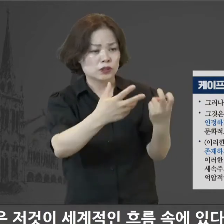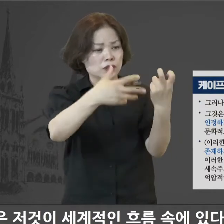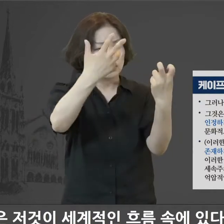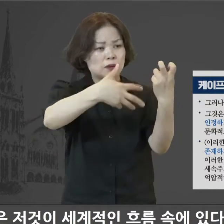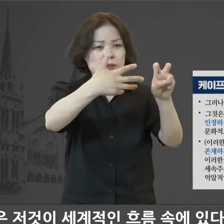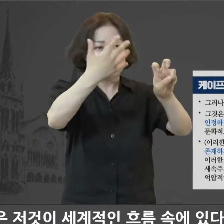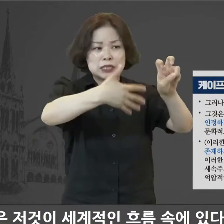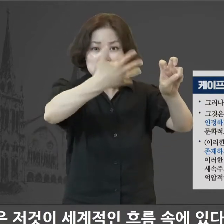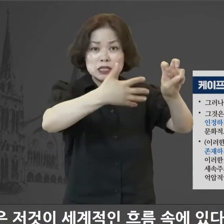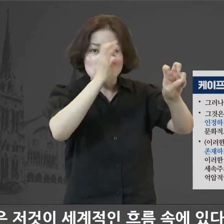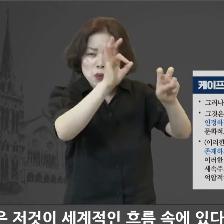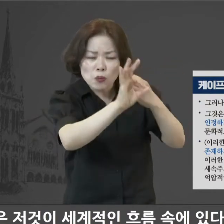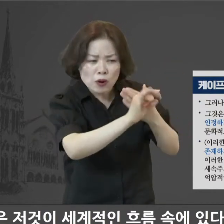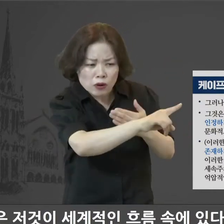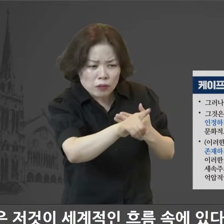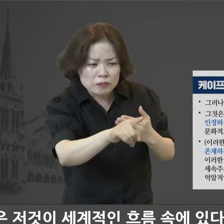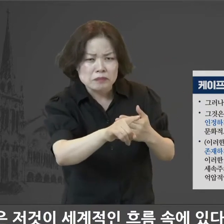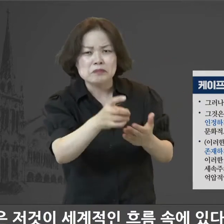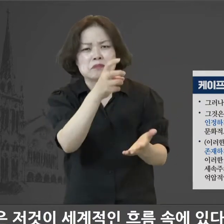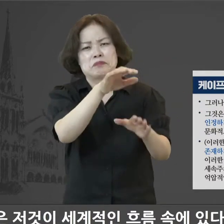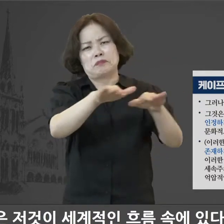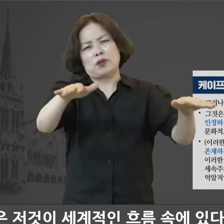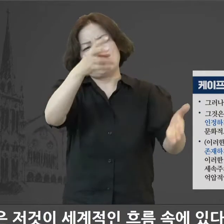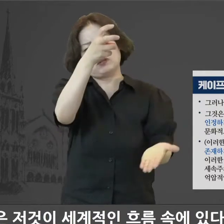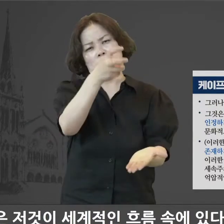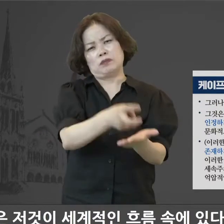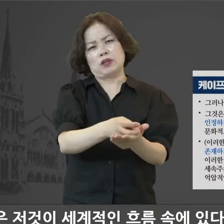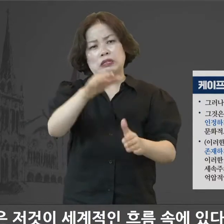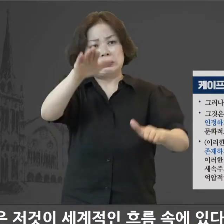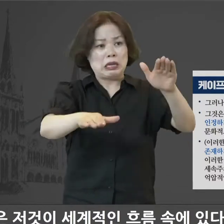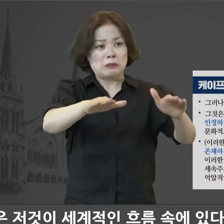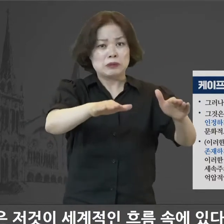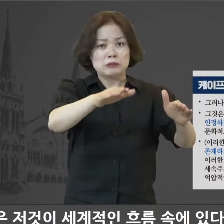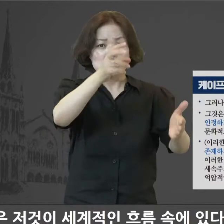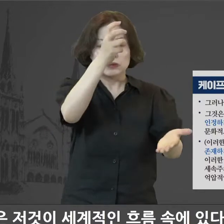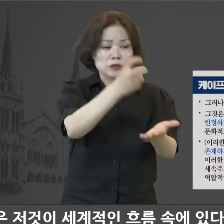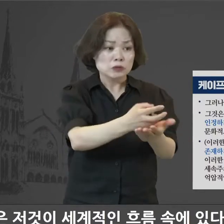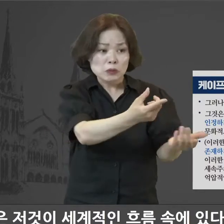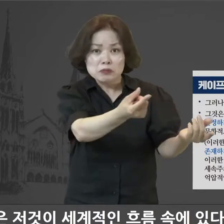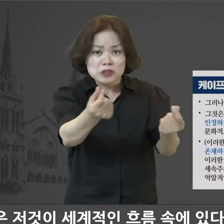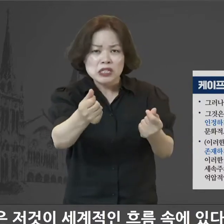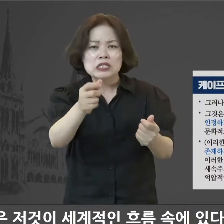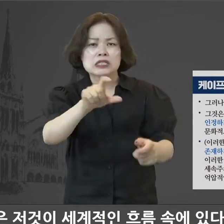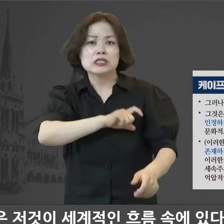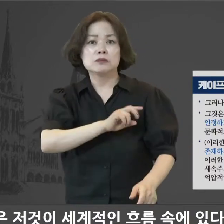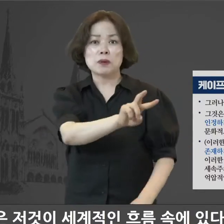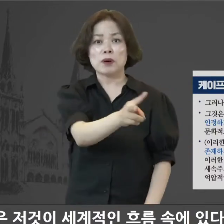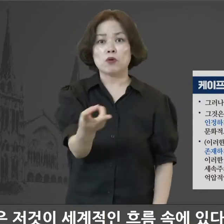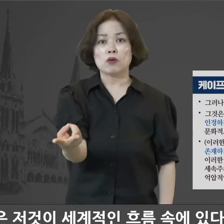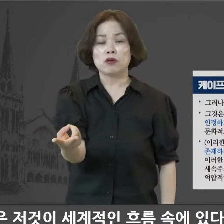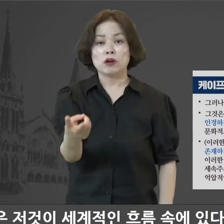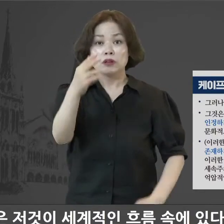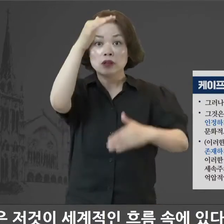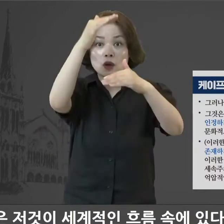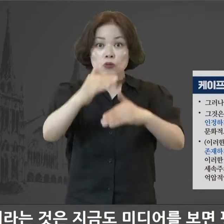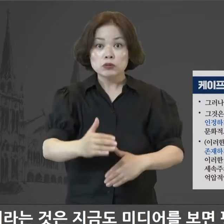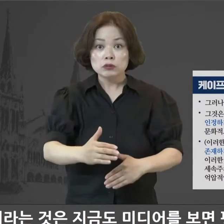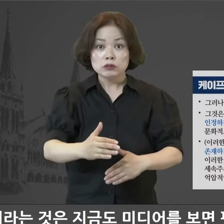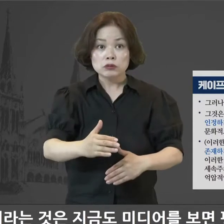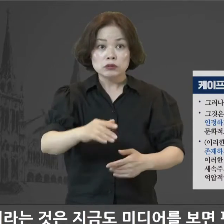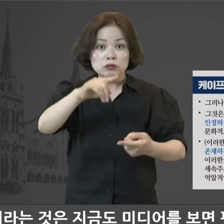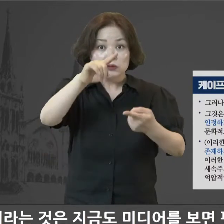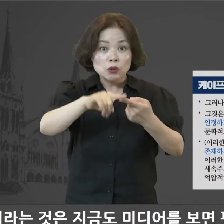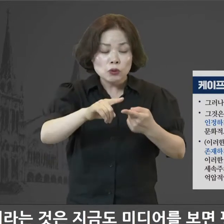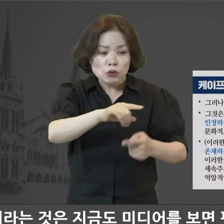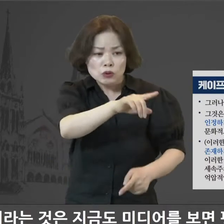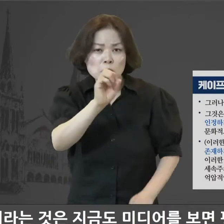많이 하시죠. 그러니까 평등법이나 차별금지법이나 뭐 그 법이 그 법인데 이름만 바꾸는데 내용을 지지하는